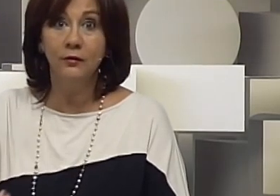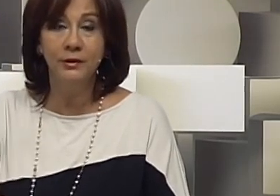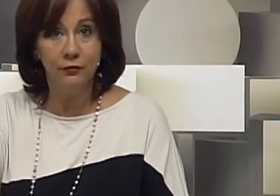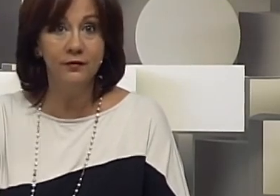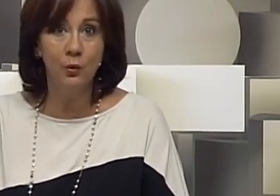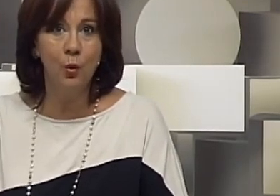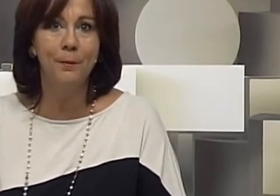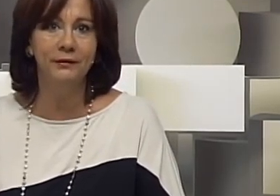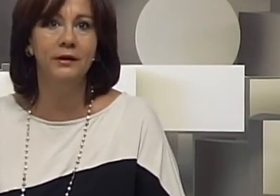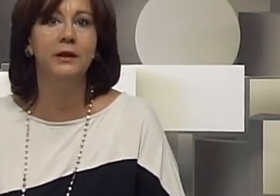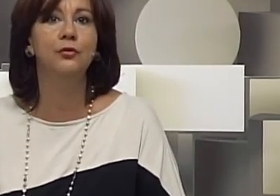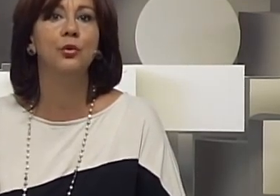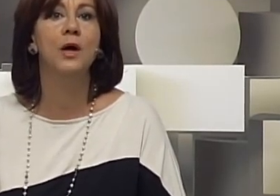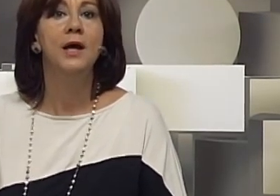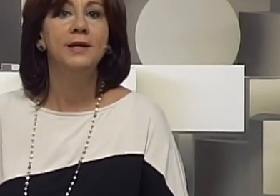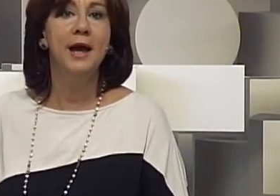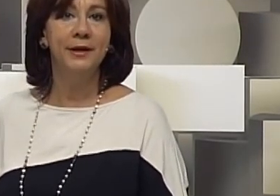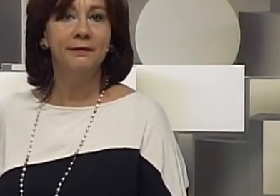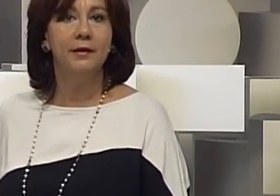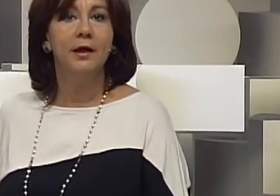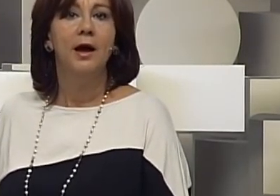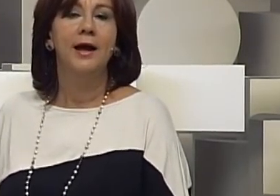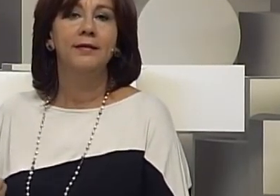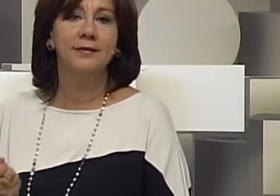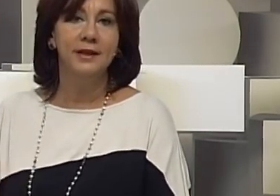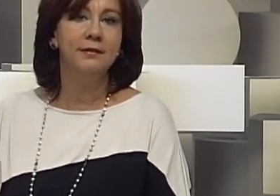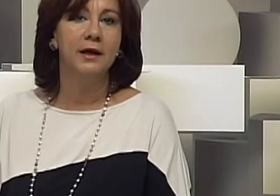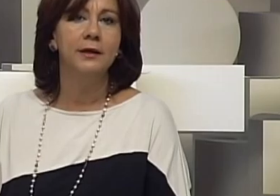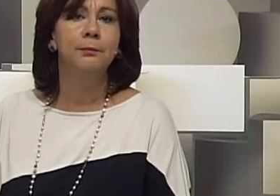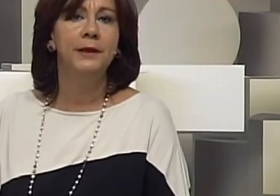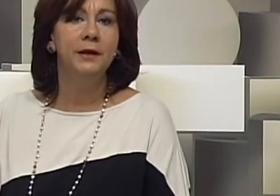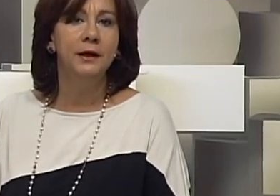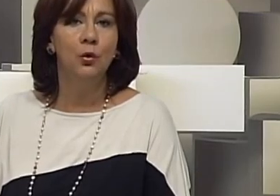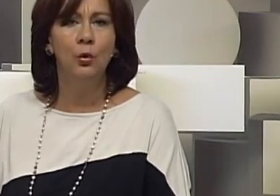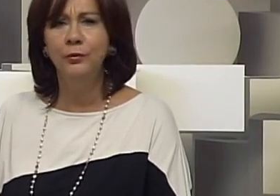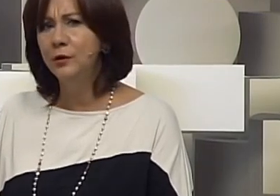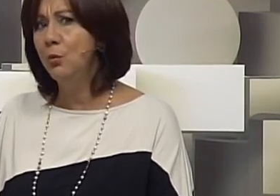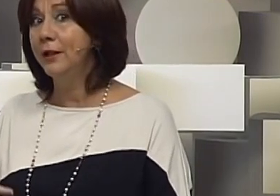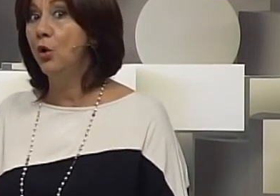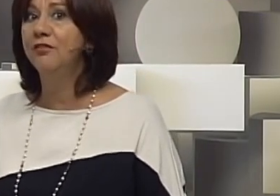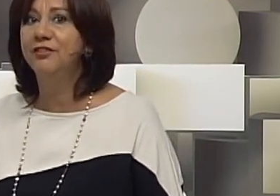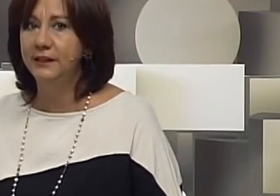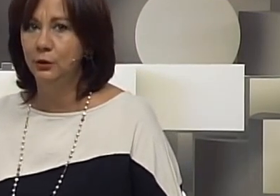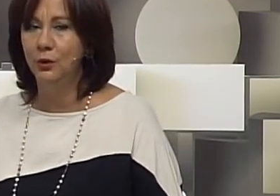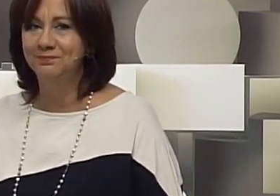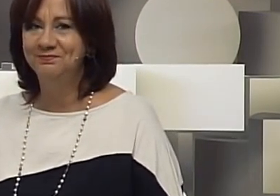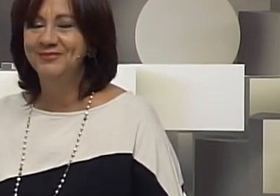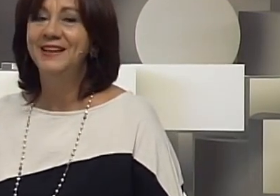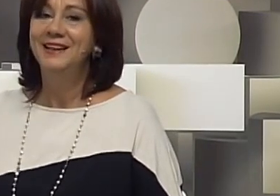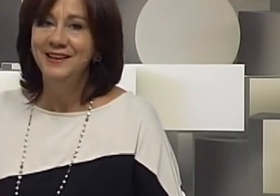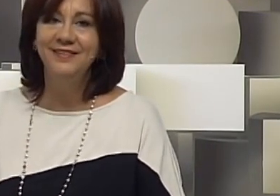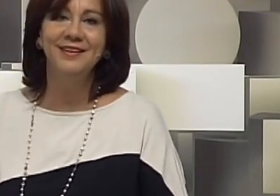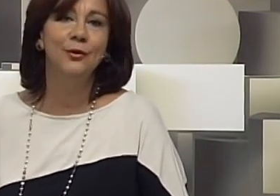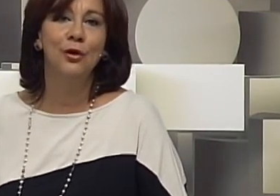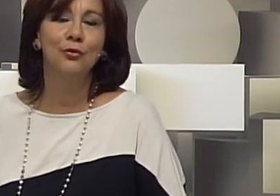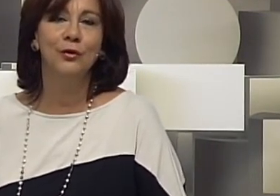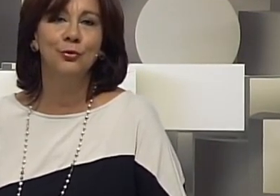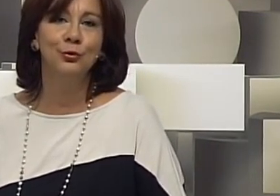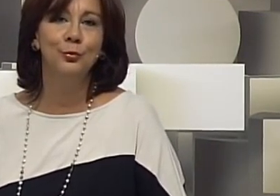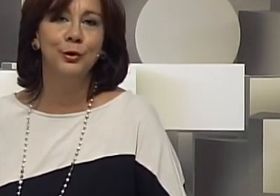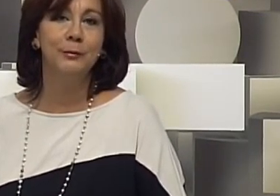as escolas muitas vezes não compreendem isso. E aprender a escrita implica como se numa nova língua. E esse